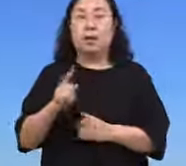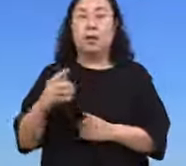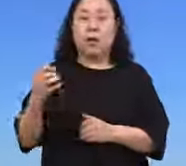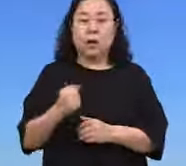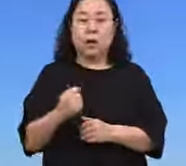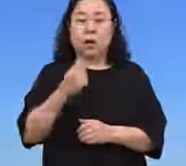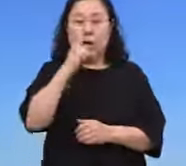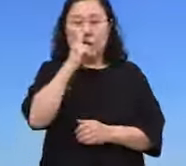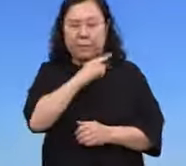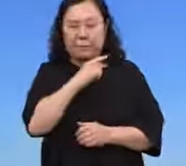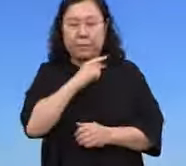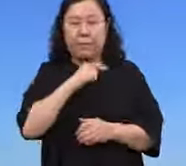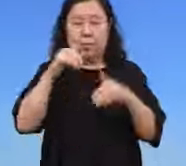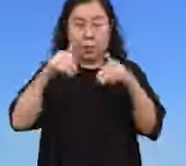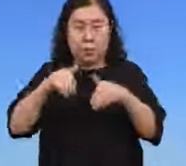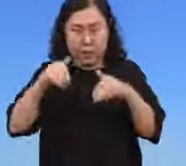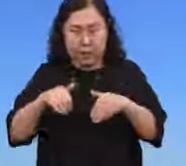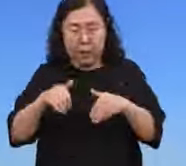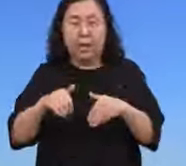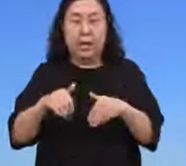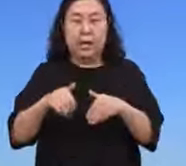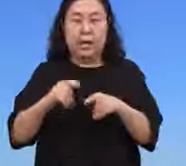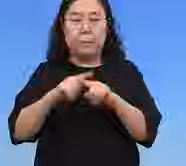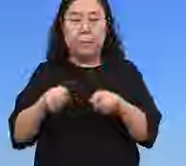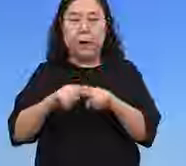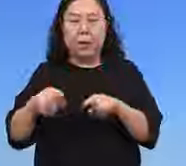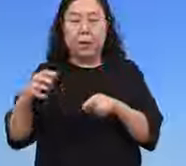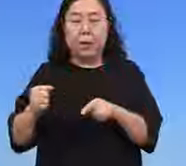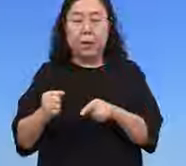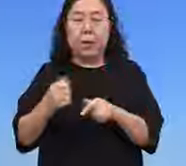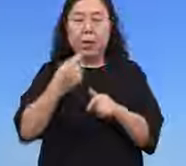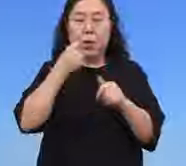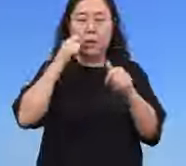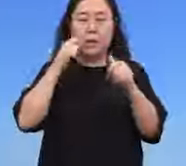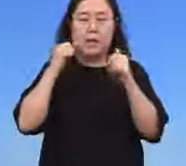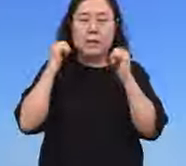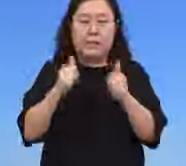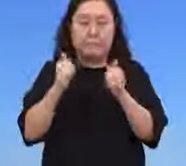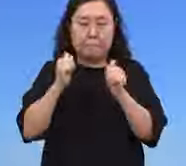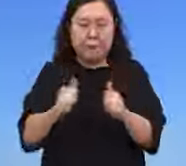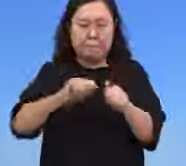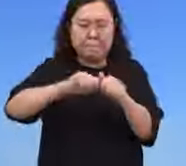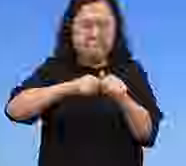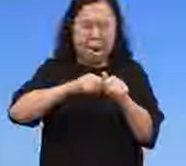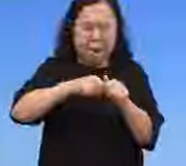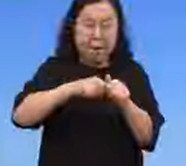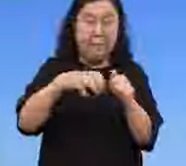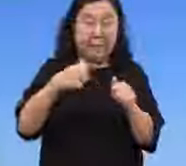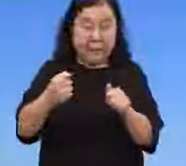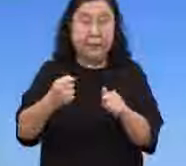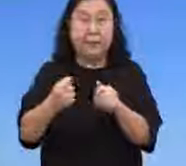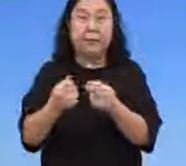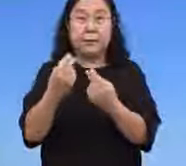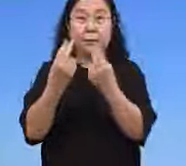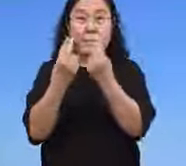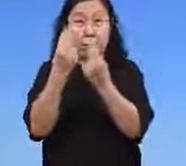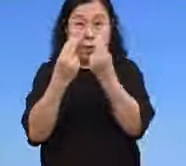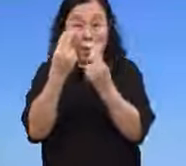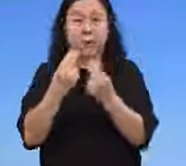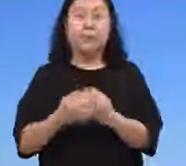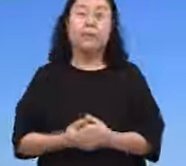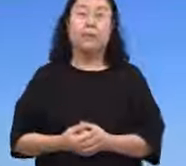악한 종이라는 평가와 함께 그 심판을 받게 되었다, 이런 요지의 비유입니다.